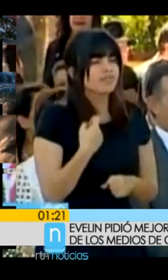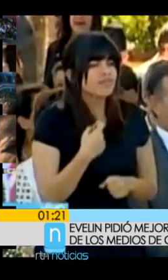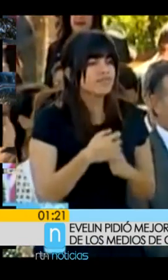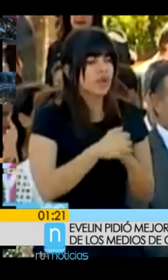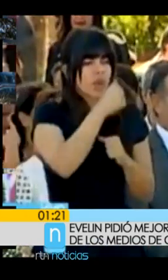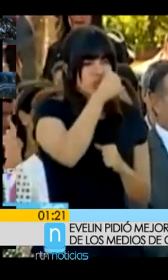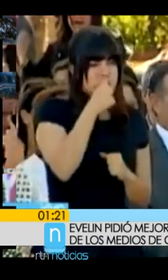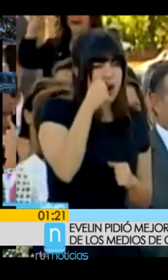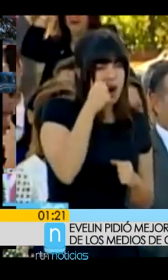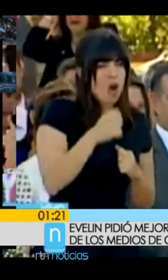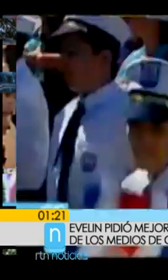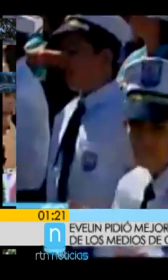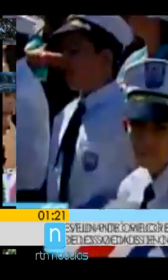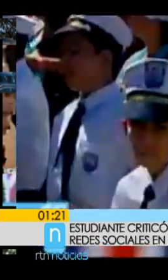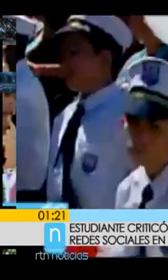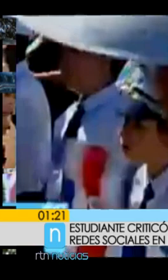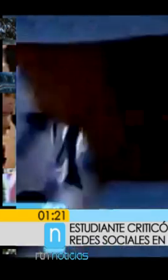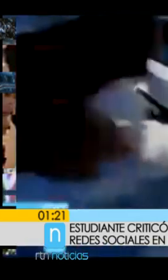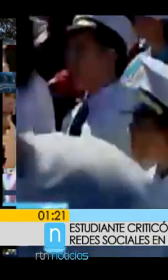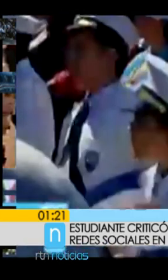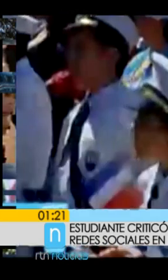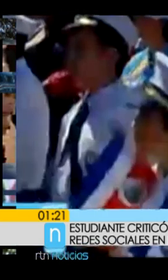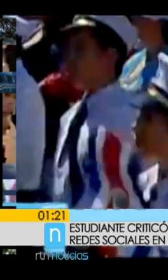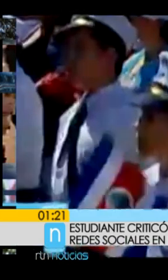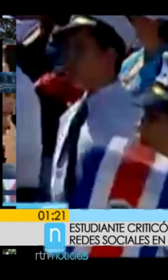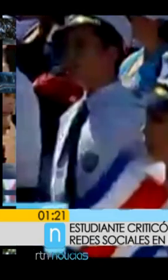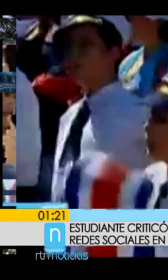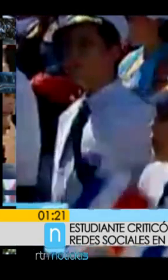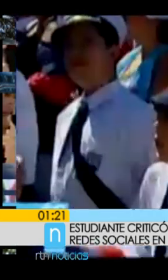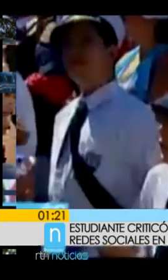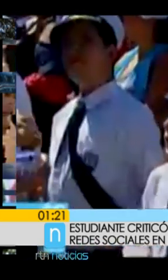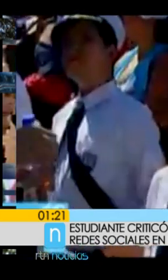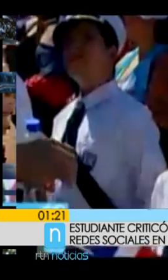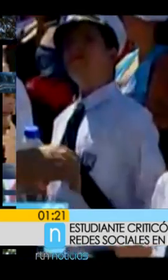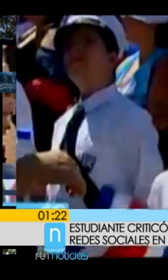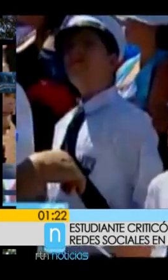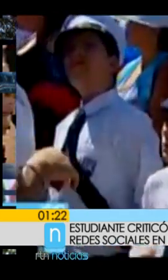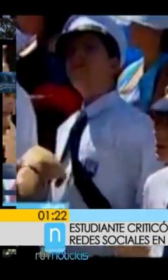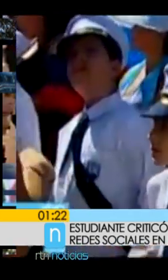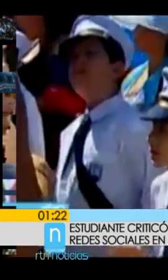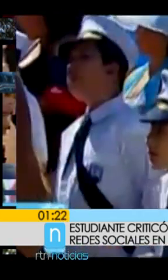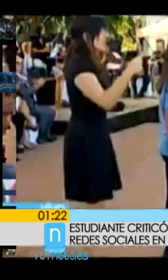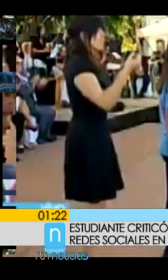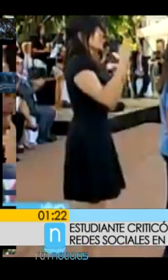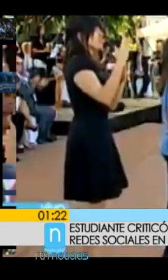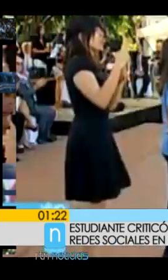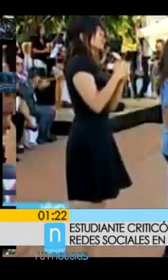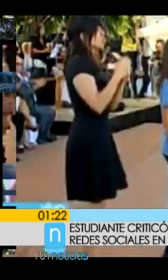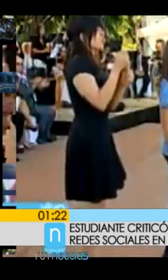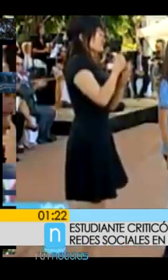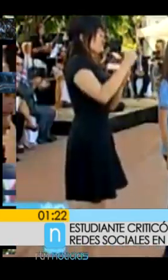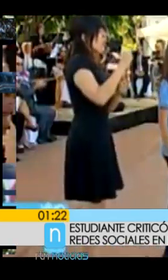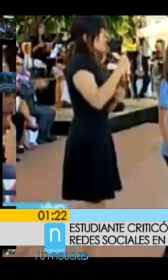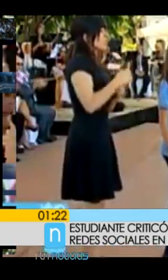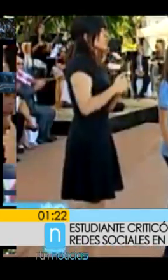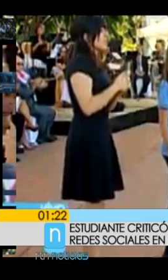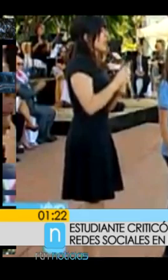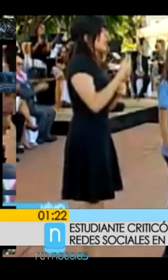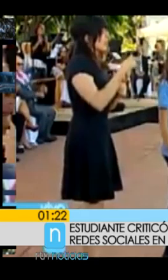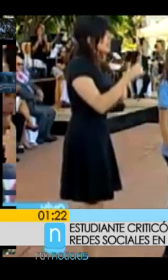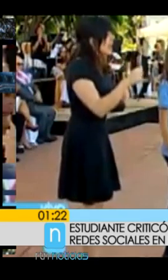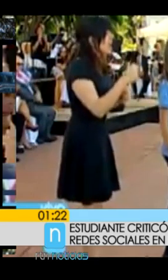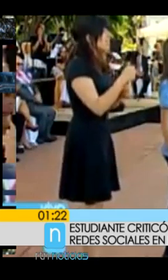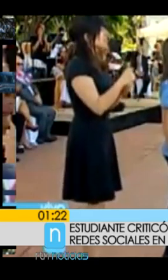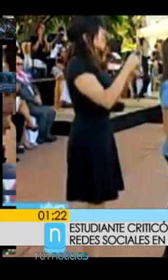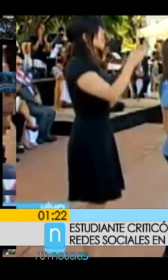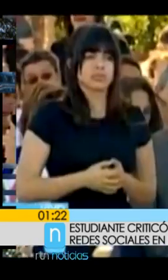las redes sociales de estos y de algunos y algunas para incentivar conductas como la discriminación, la polarización de una sociedad, entre